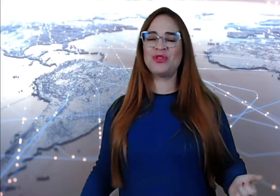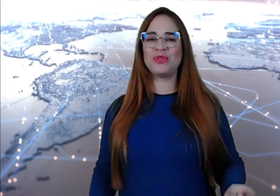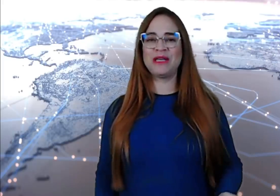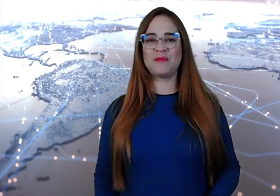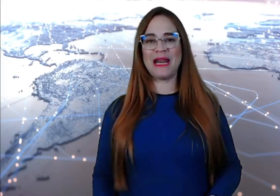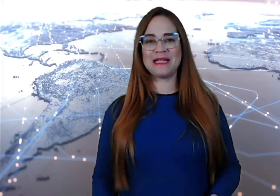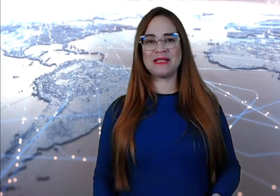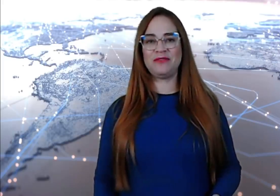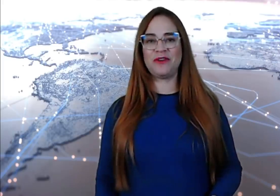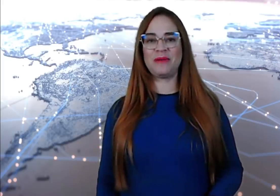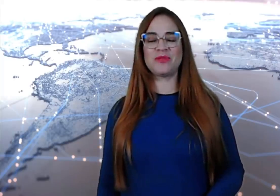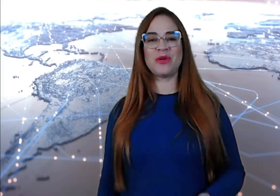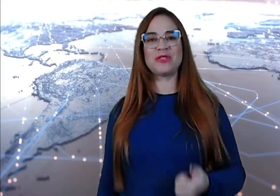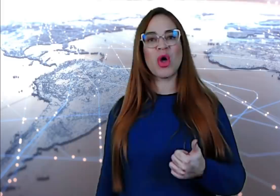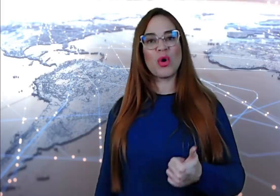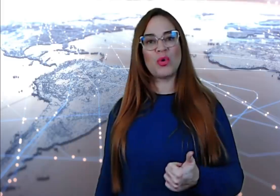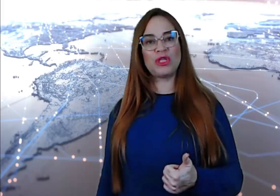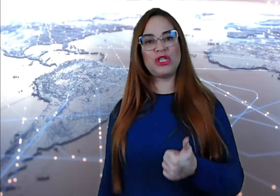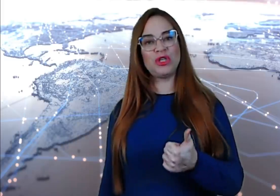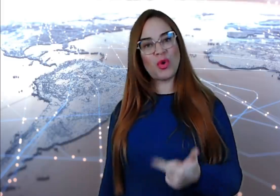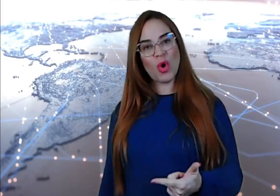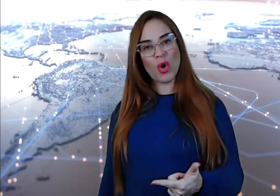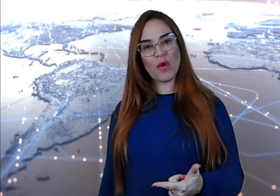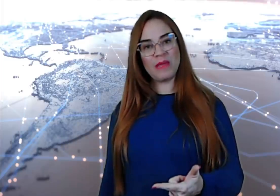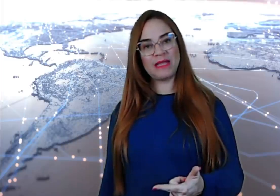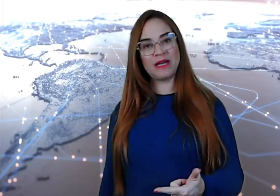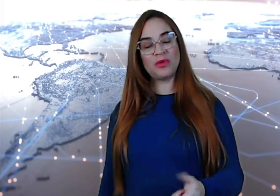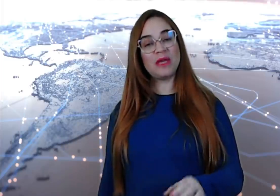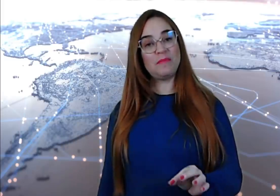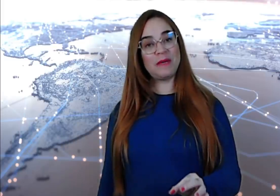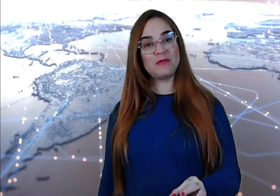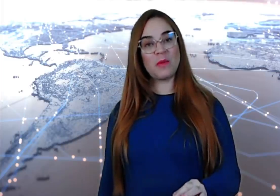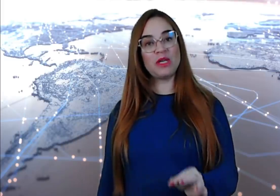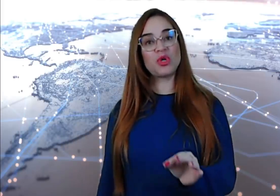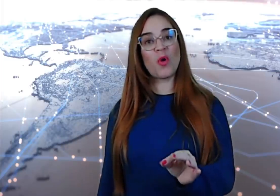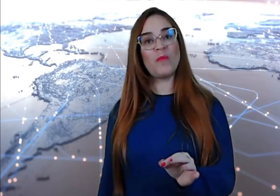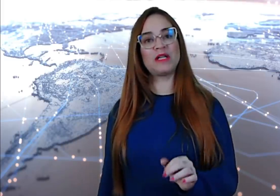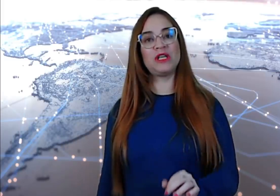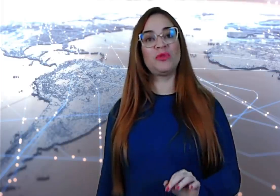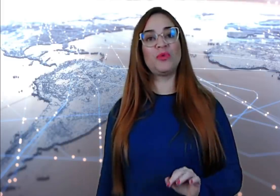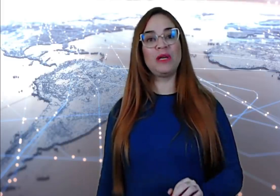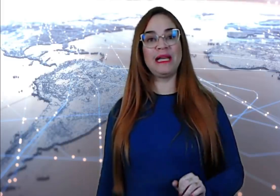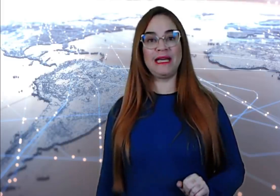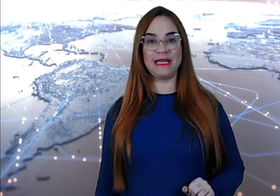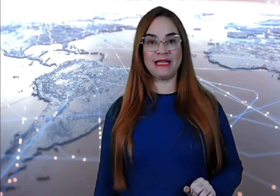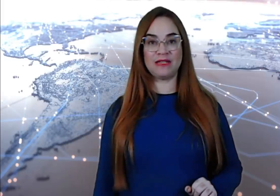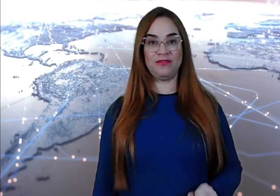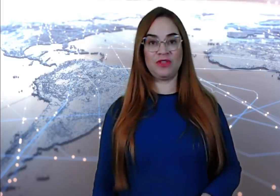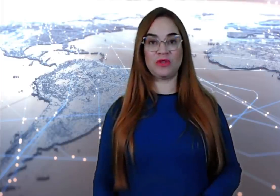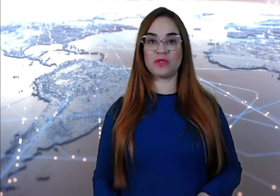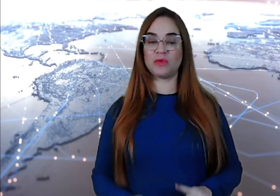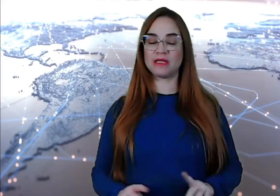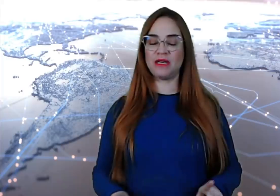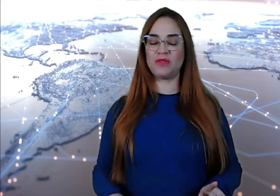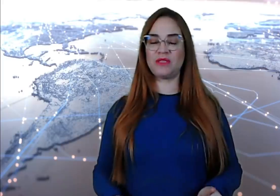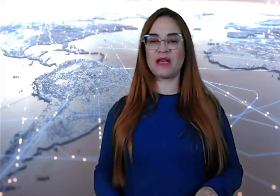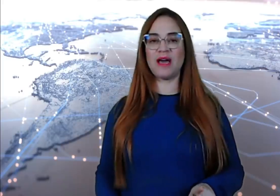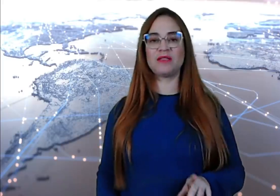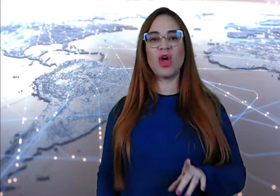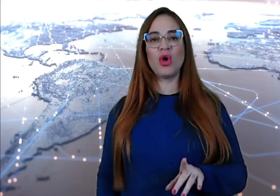a espalhar essas informações curtindo, comentando e principalmente compartilhando o link desse vídeo nas suas redes sociais,